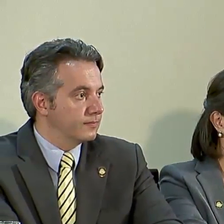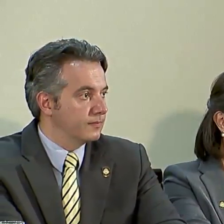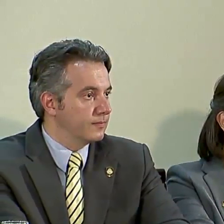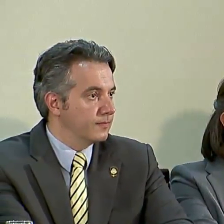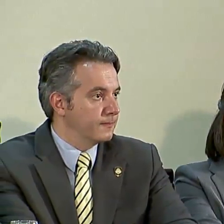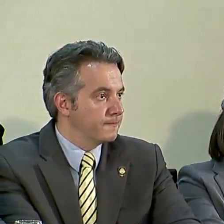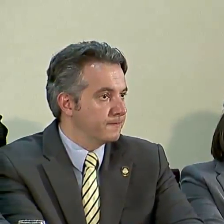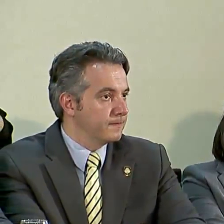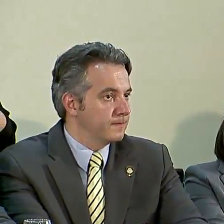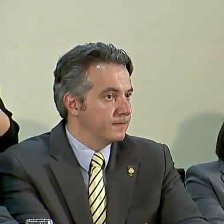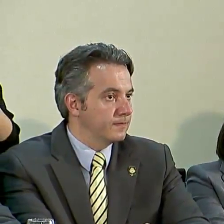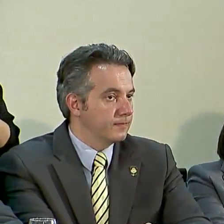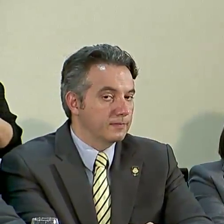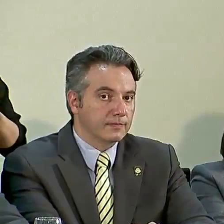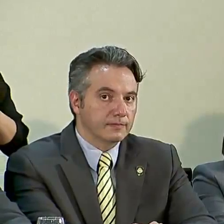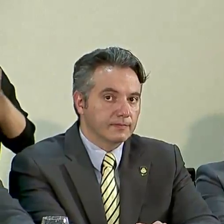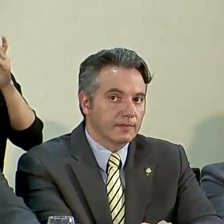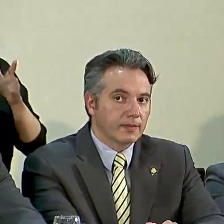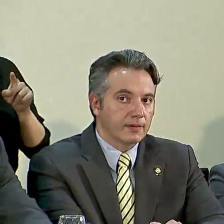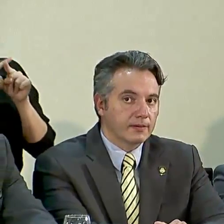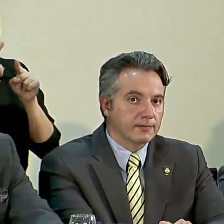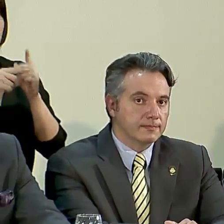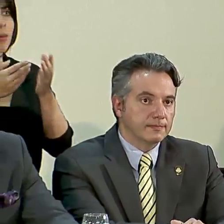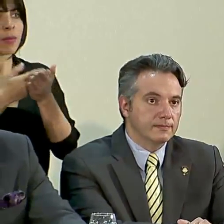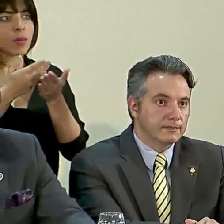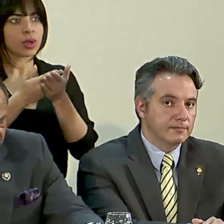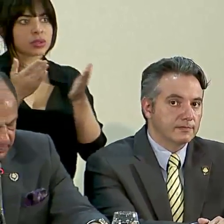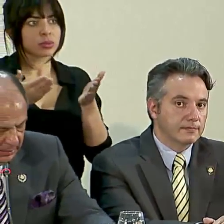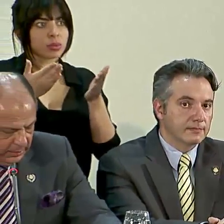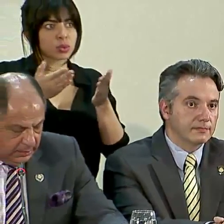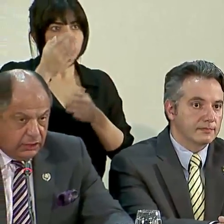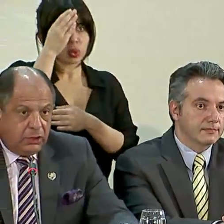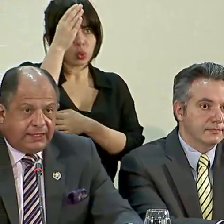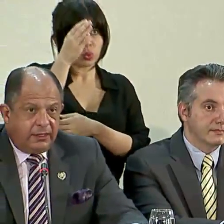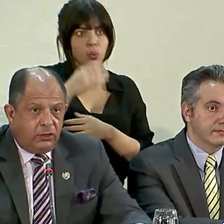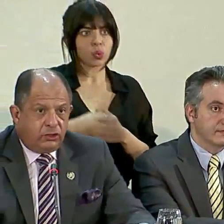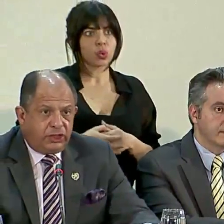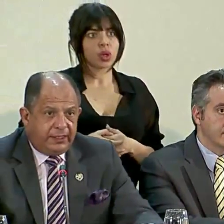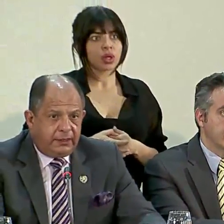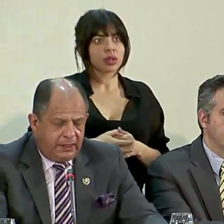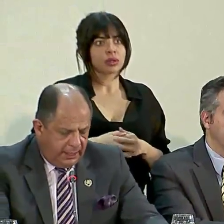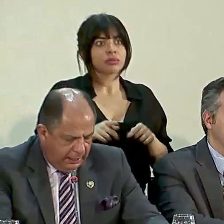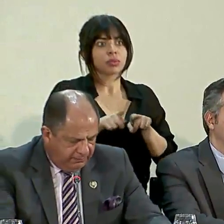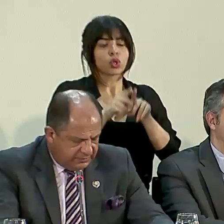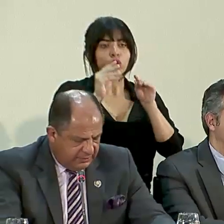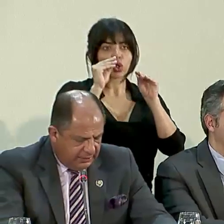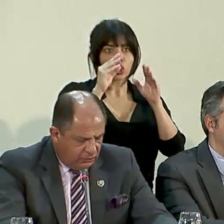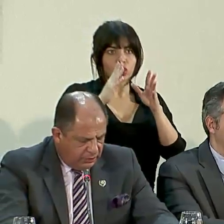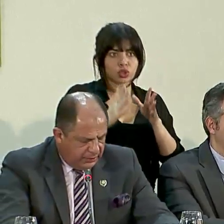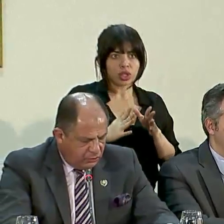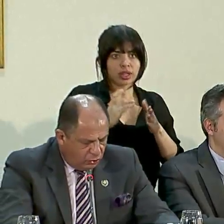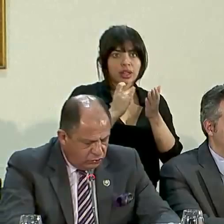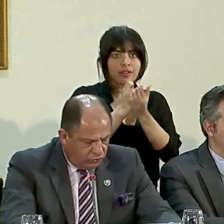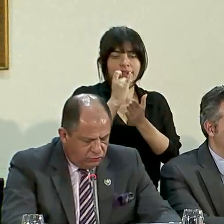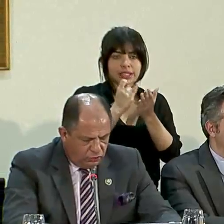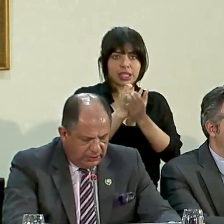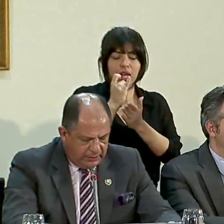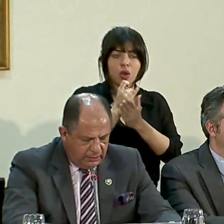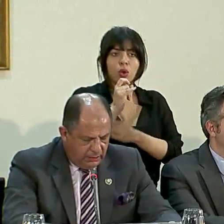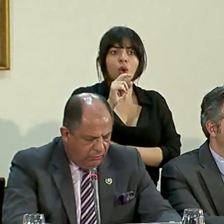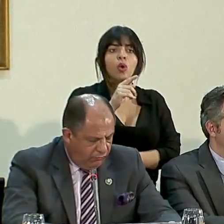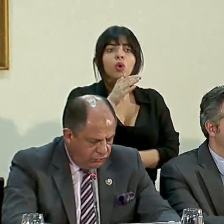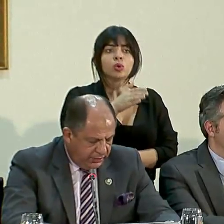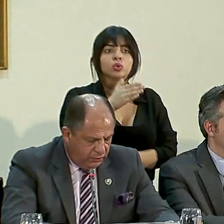una reconocida gestora de propuestas de promoción cultural. Ha sido docente e investigadora,